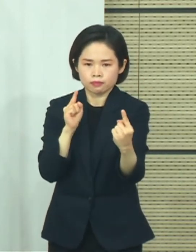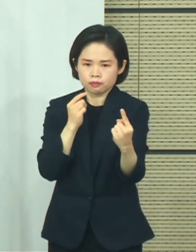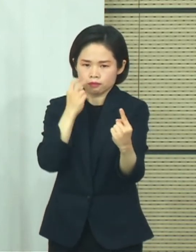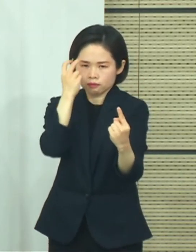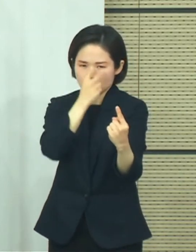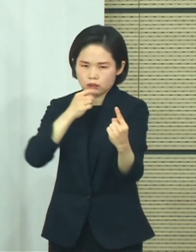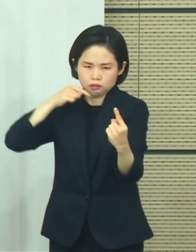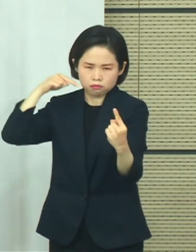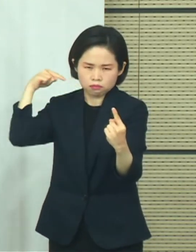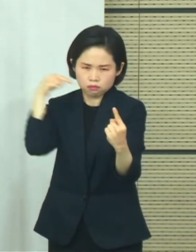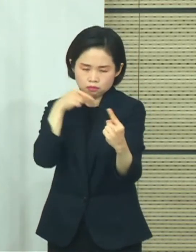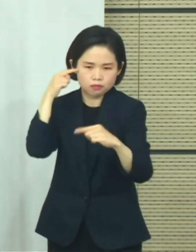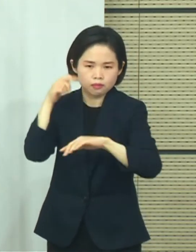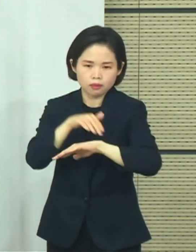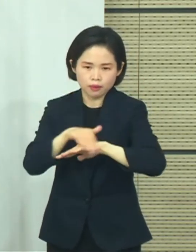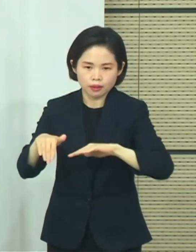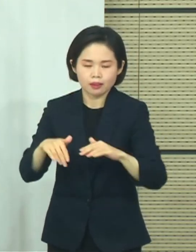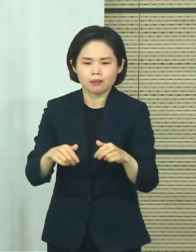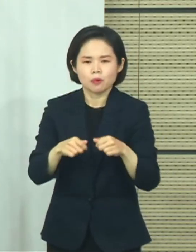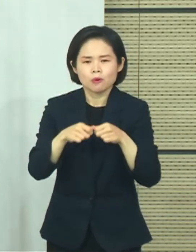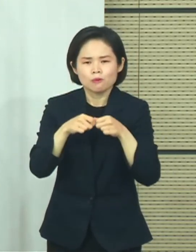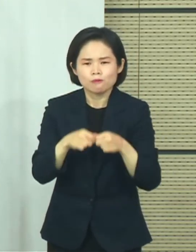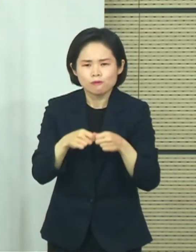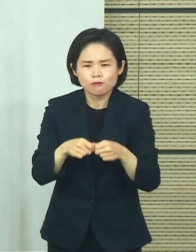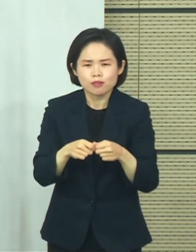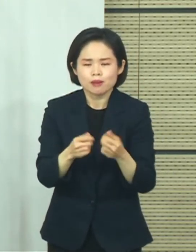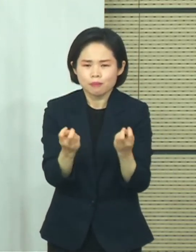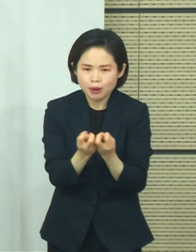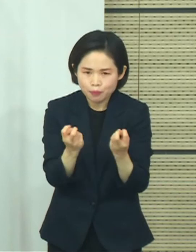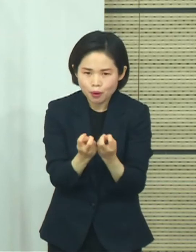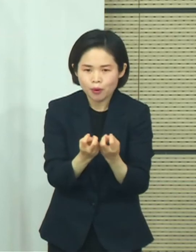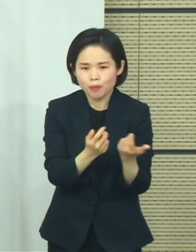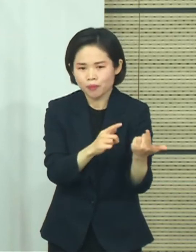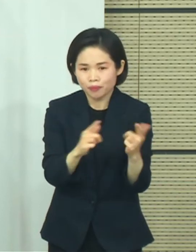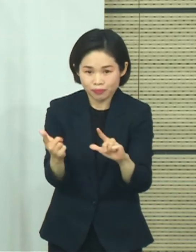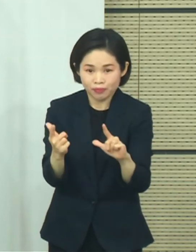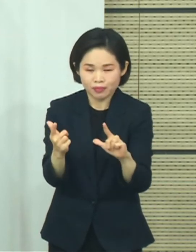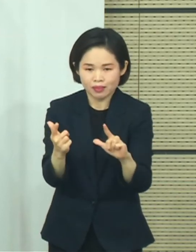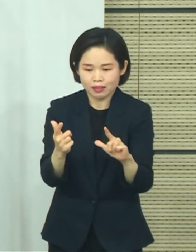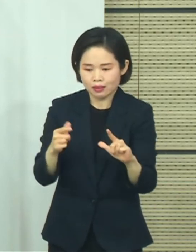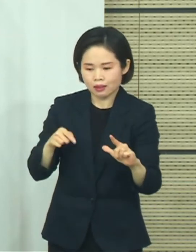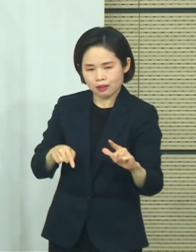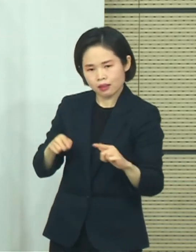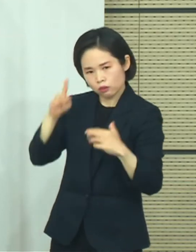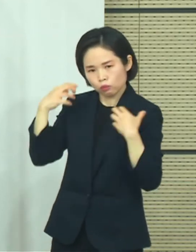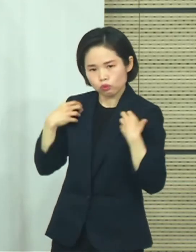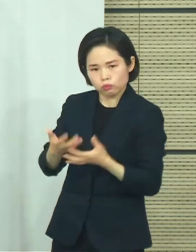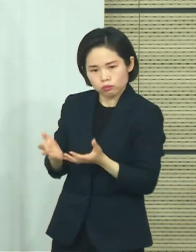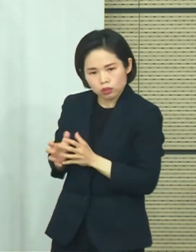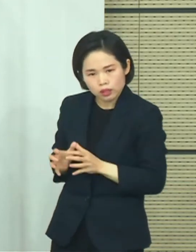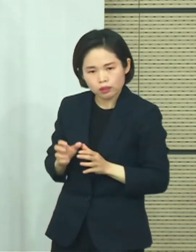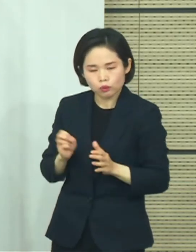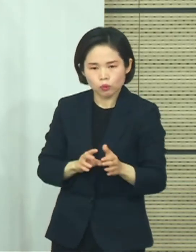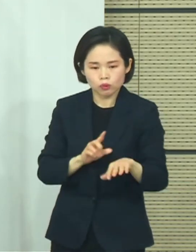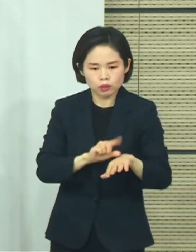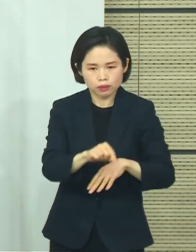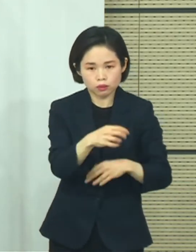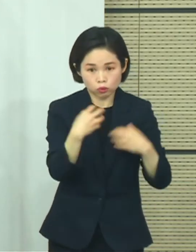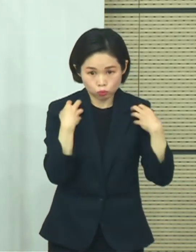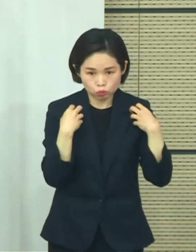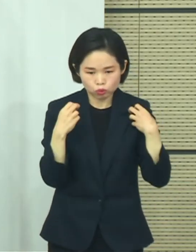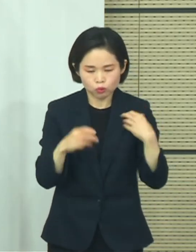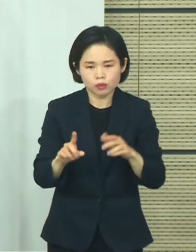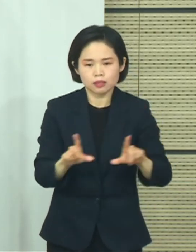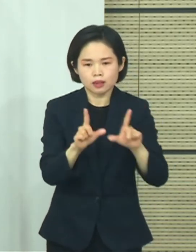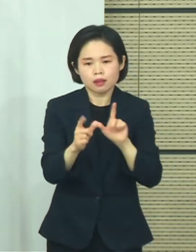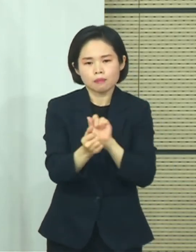예정입니다 그 구체적인 조치에 범위와 내용은 관계부처와 지자체 그리고 생활 박력 위원회